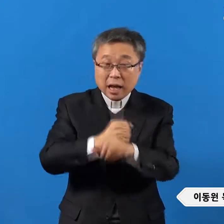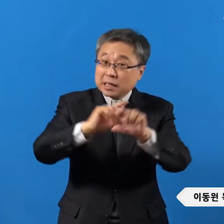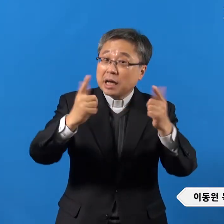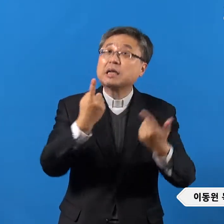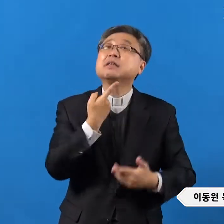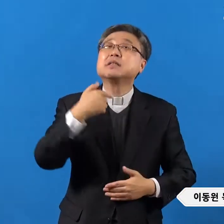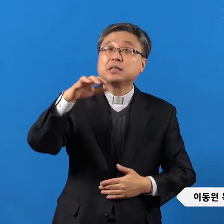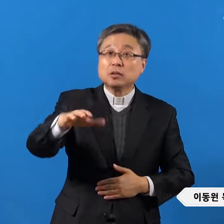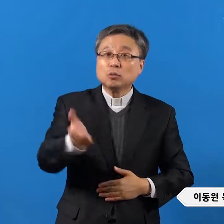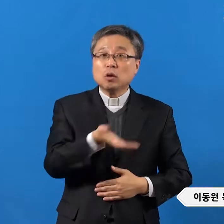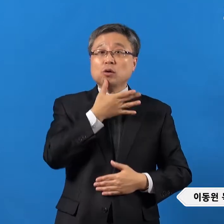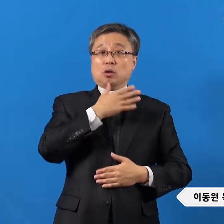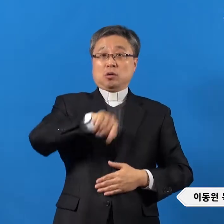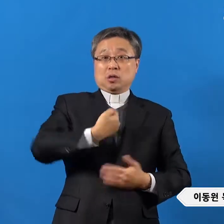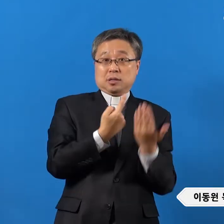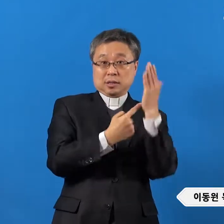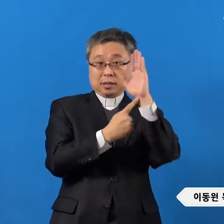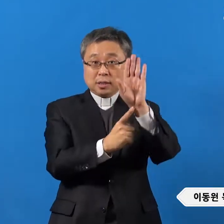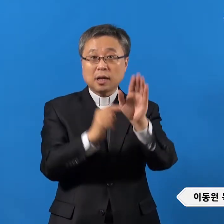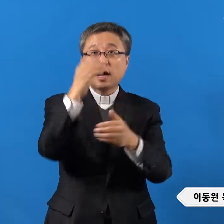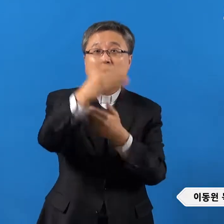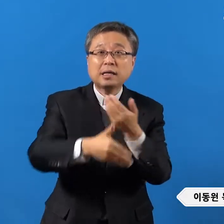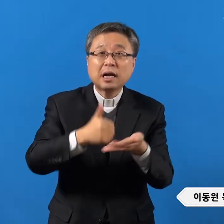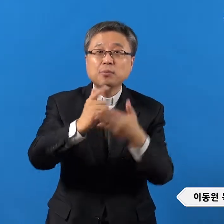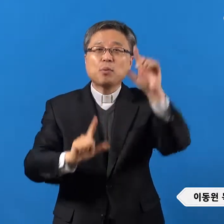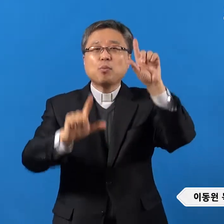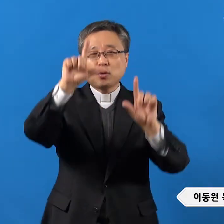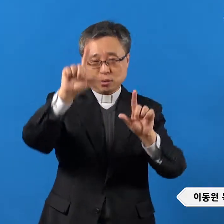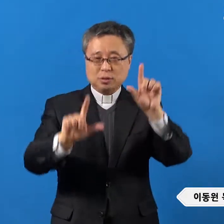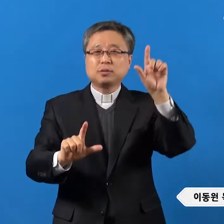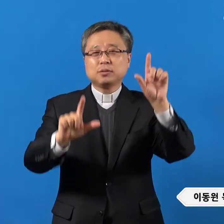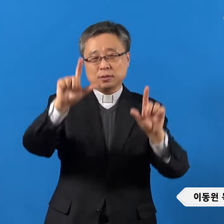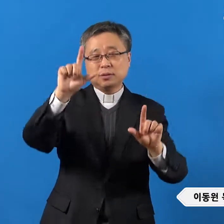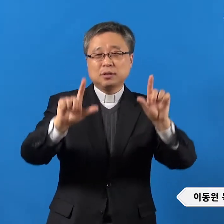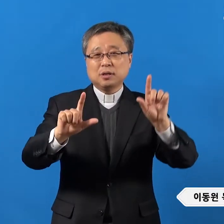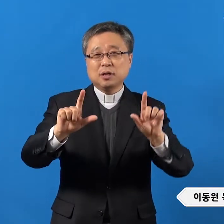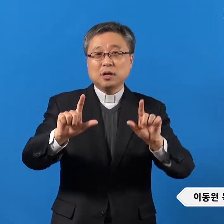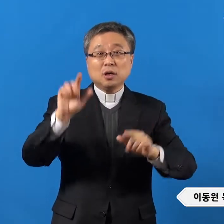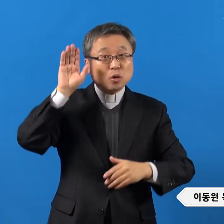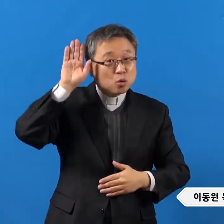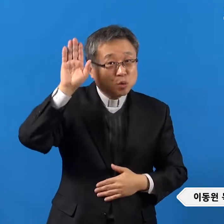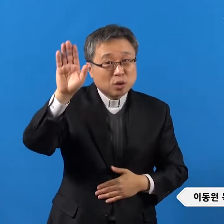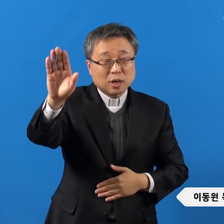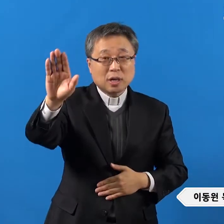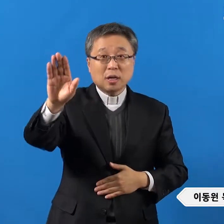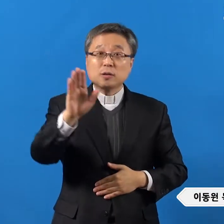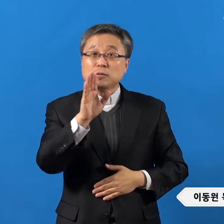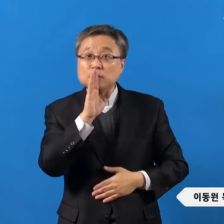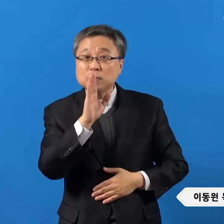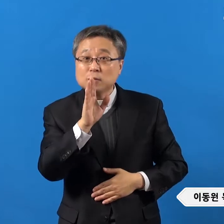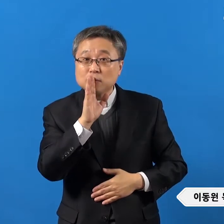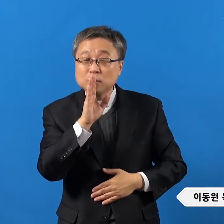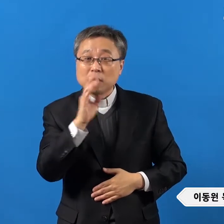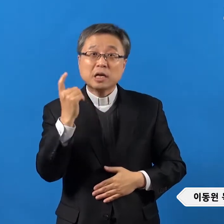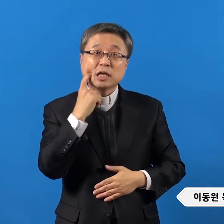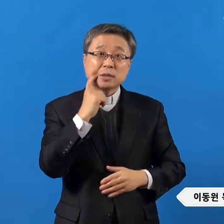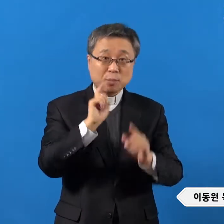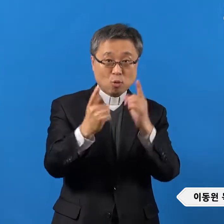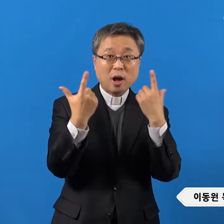문득 자신을 드러내는 하나님의 모습 말입니다. 그리고 그 후에 정말 거짓말처럼